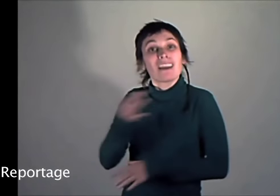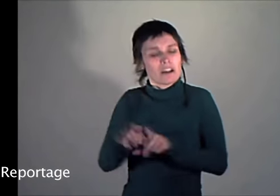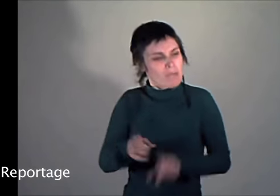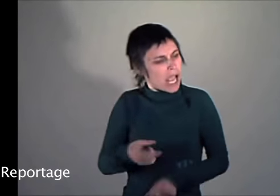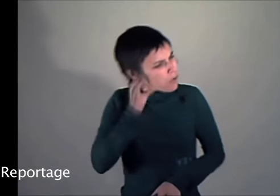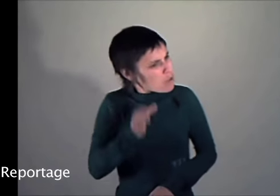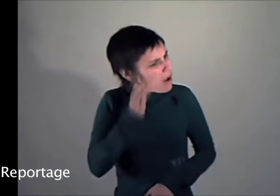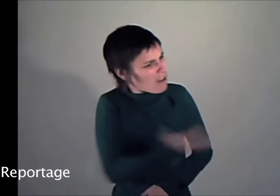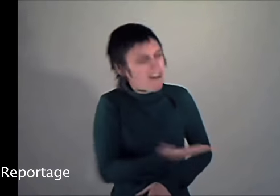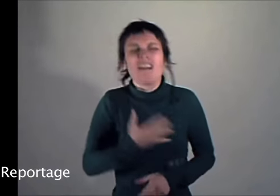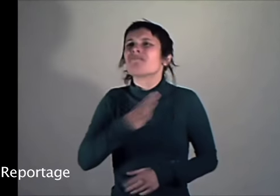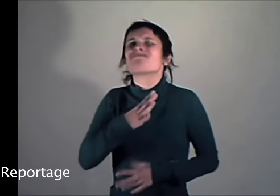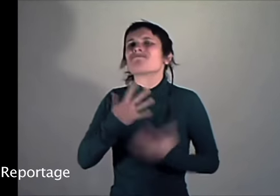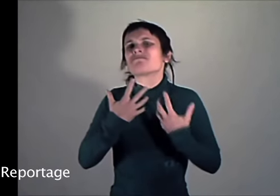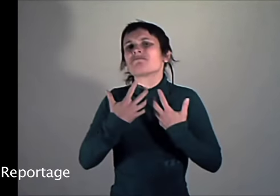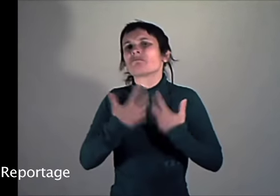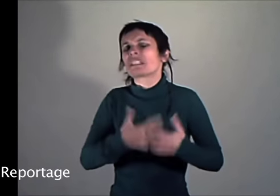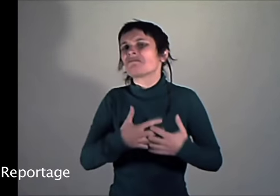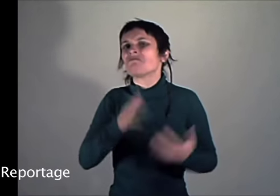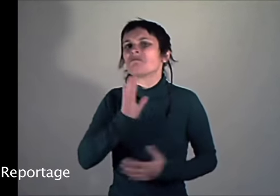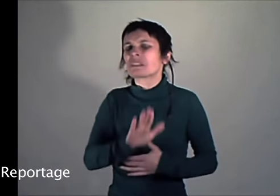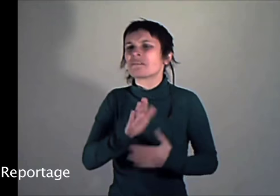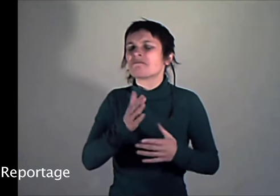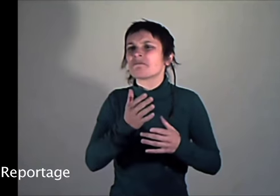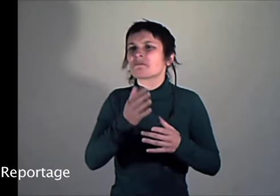me rappelle que c'était une période très dure. On me disait écoute,